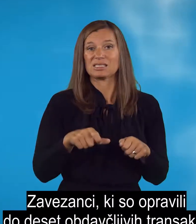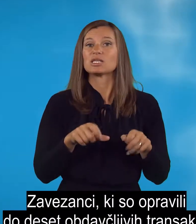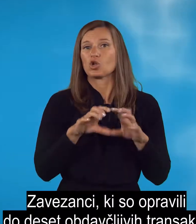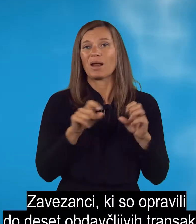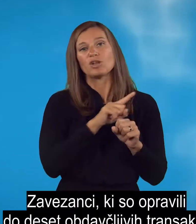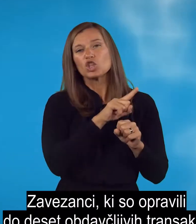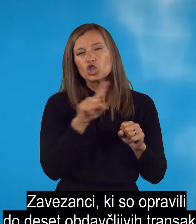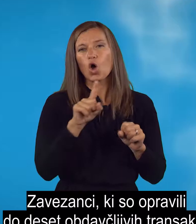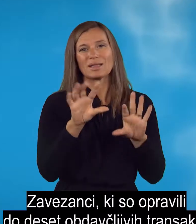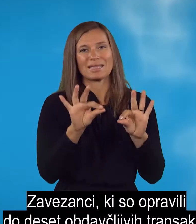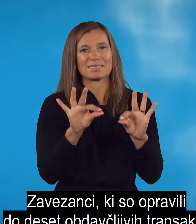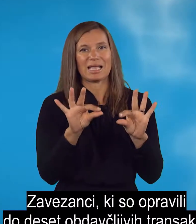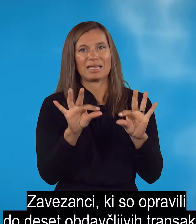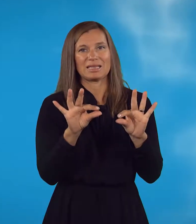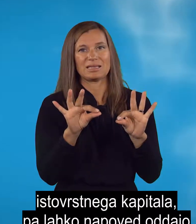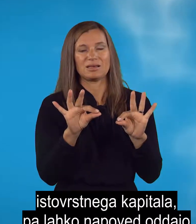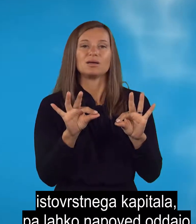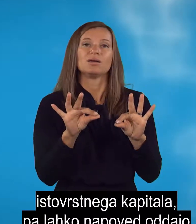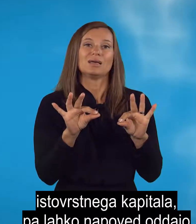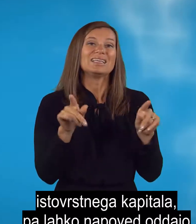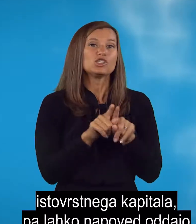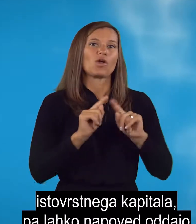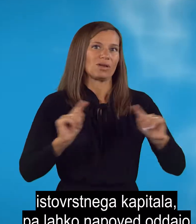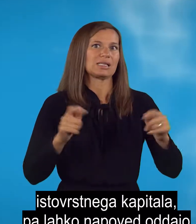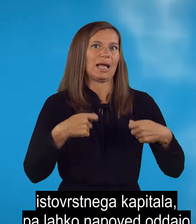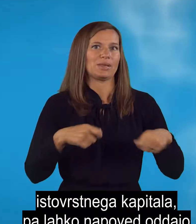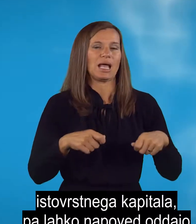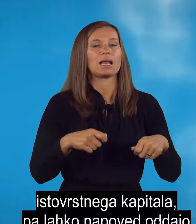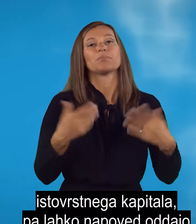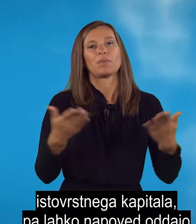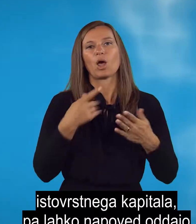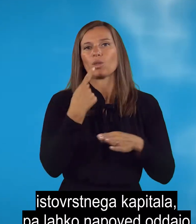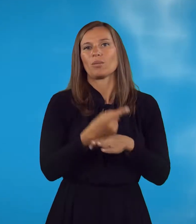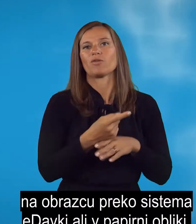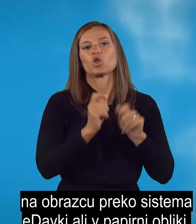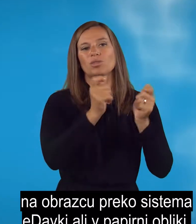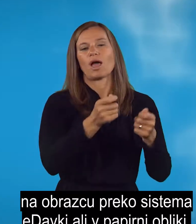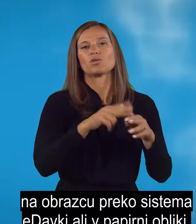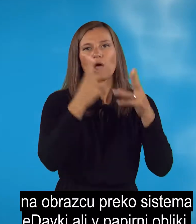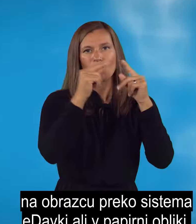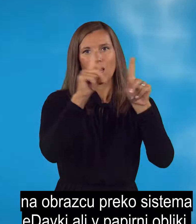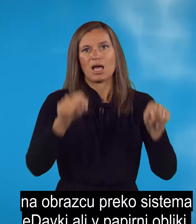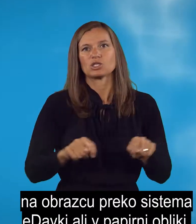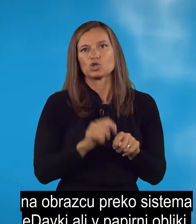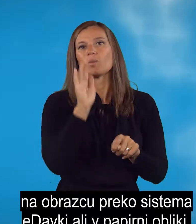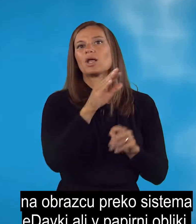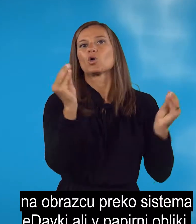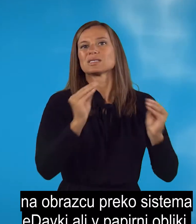10 obdavčljivih transakcij istovrstnega kapitala, pa lahko napoved oddajo na obrazcu preko sistema